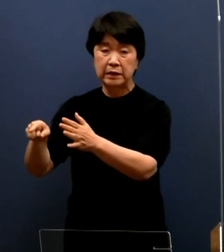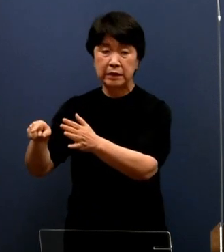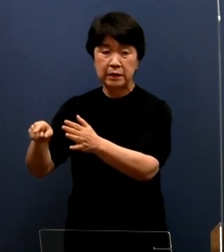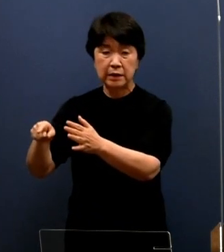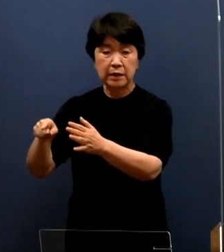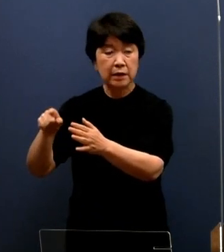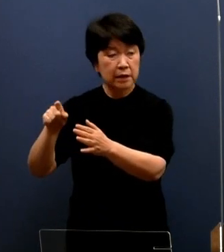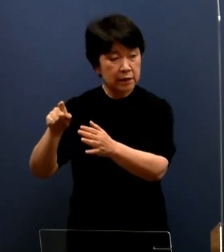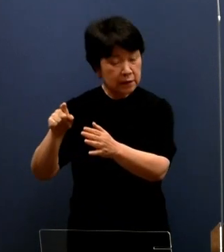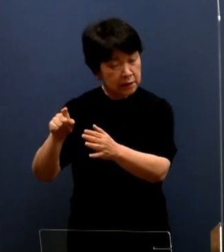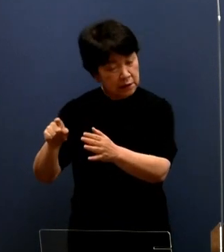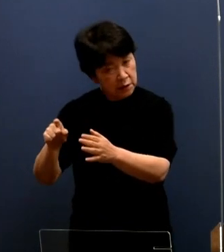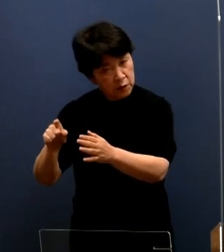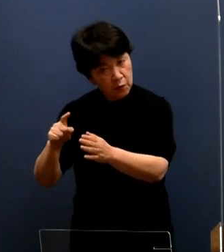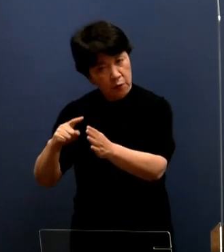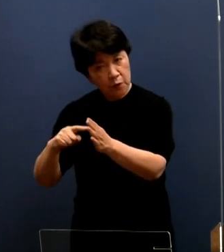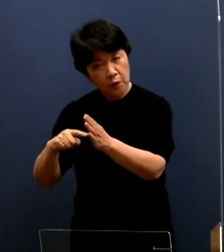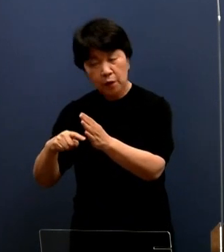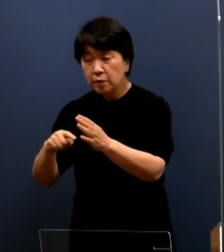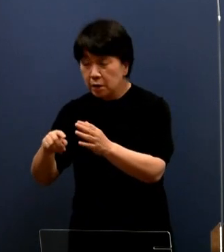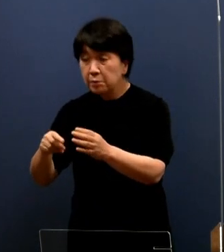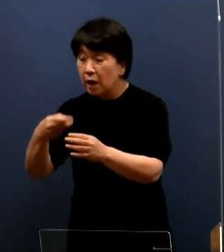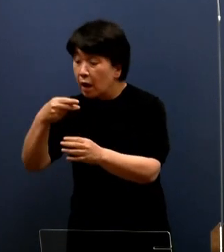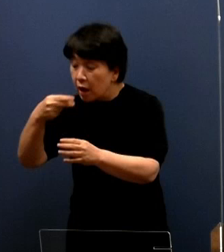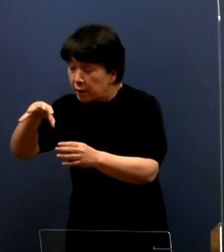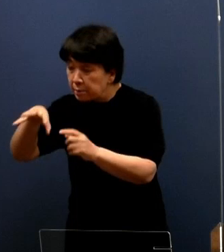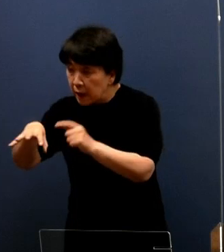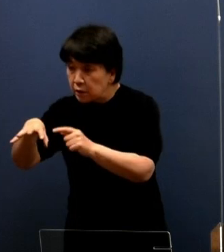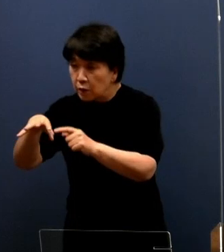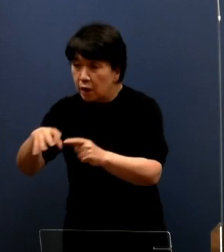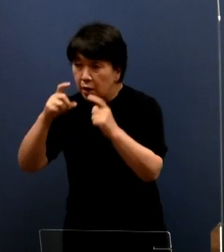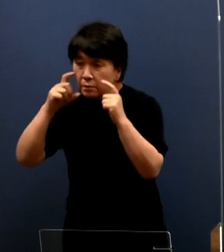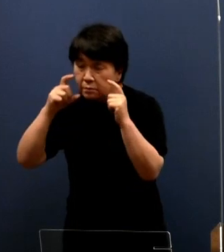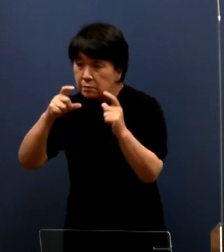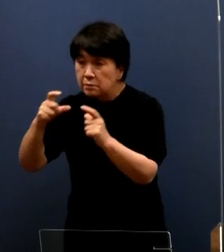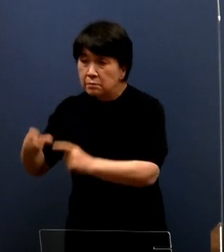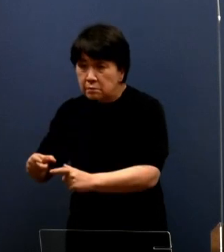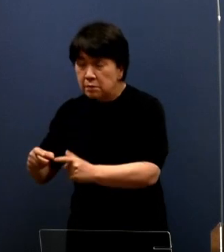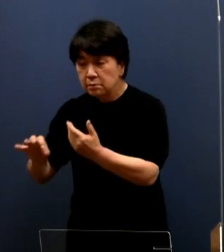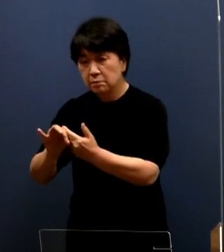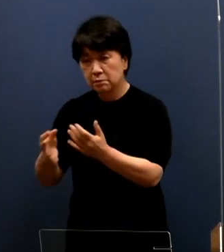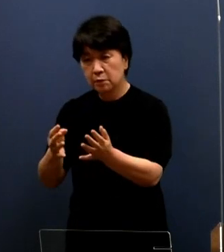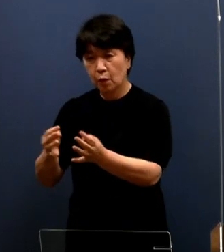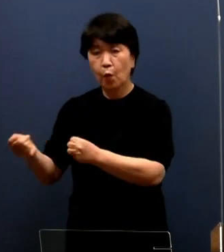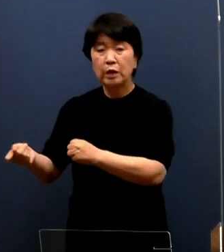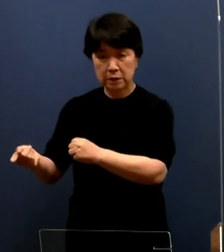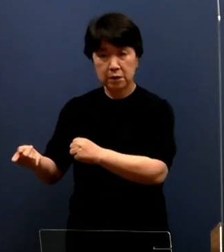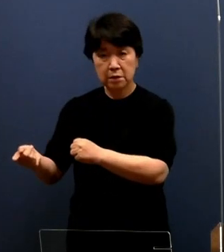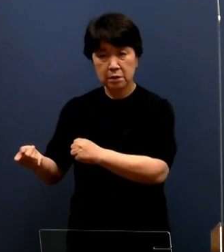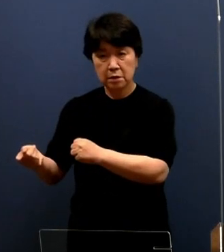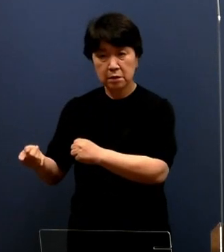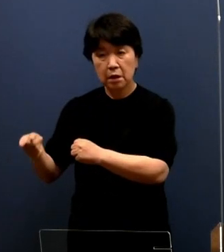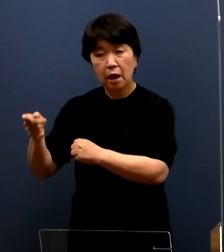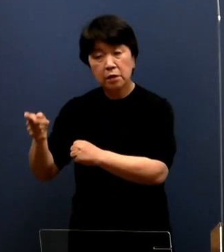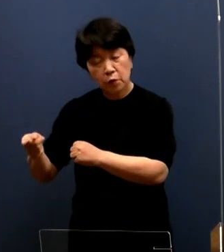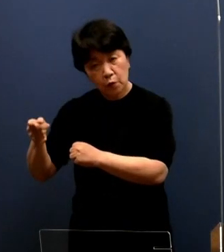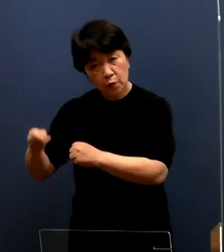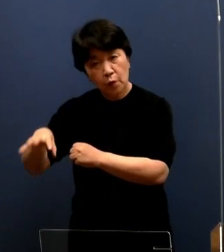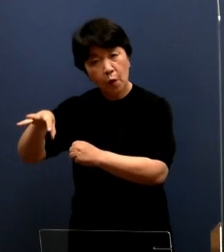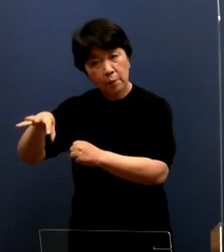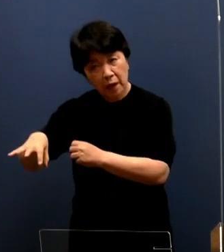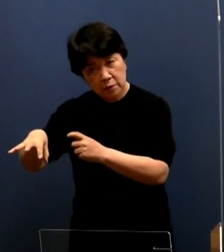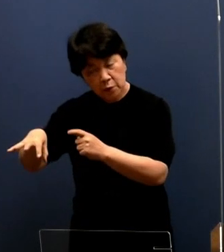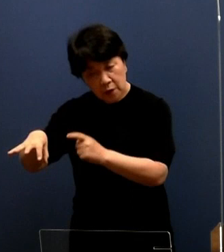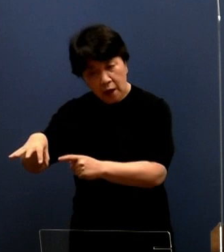ね、マスク会食、みんな徹底したわけじゃないから。どうすればそこを疑わなければいけ